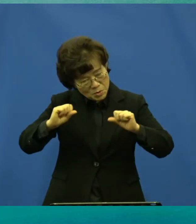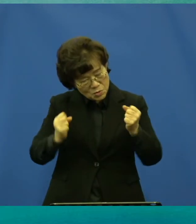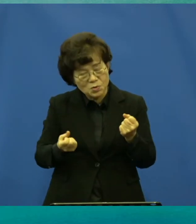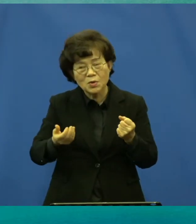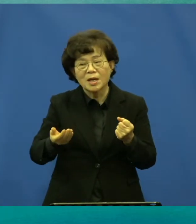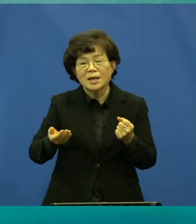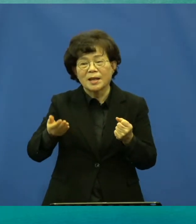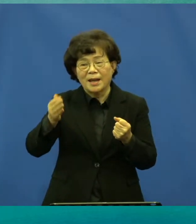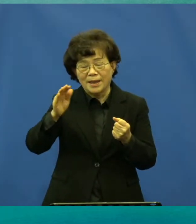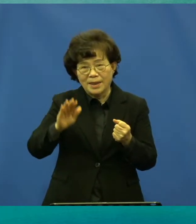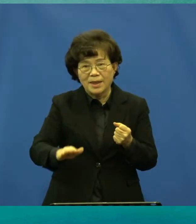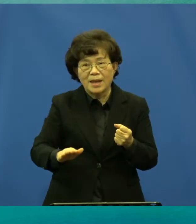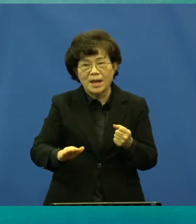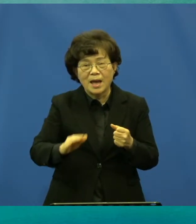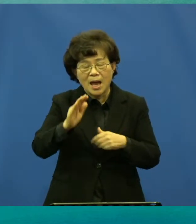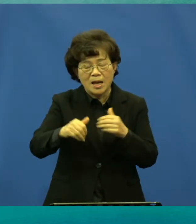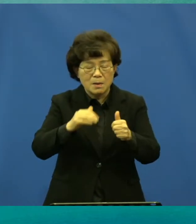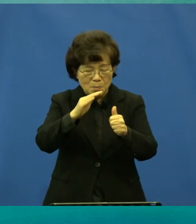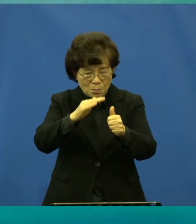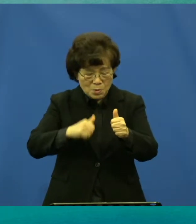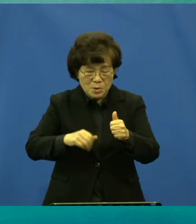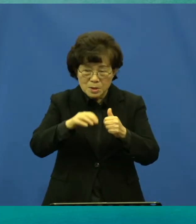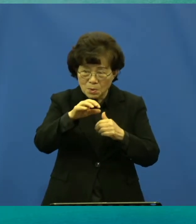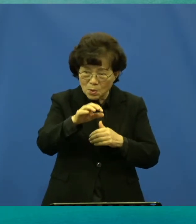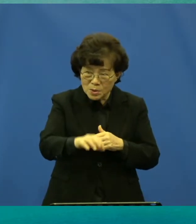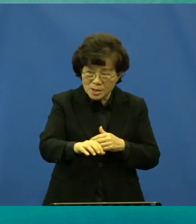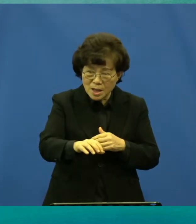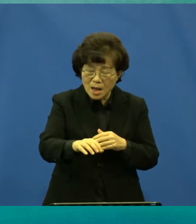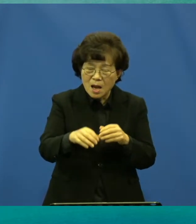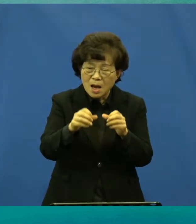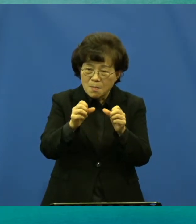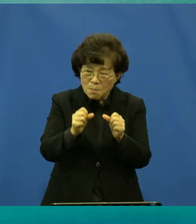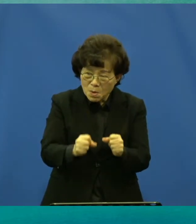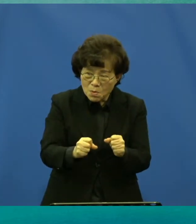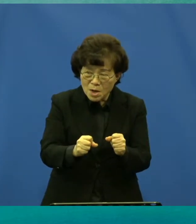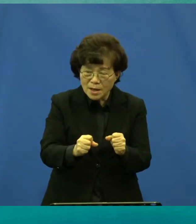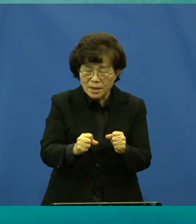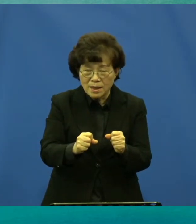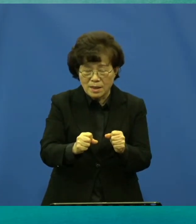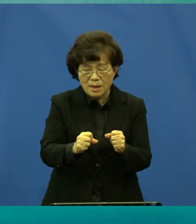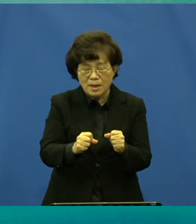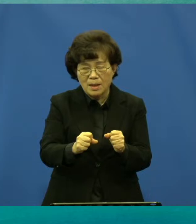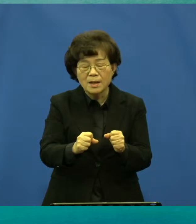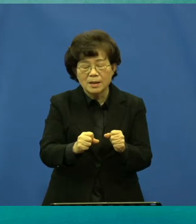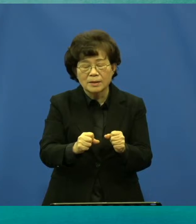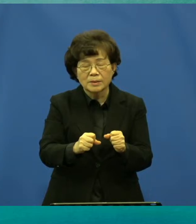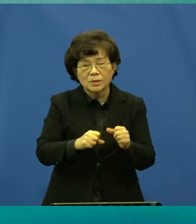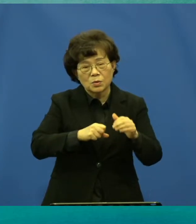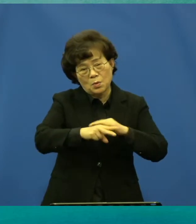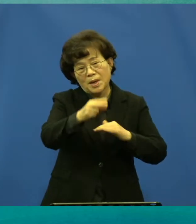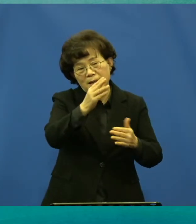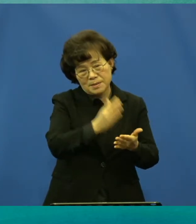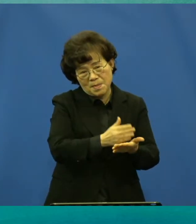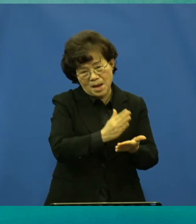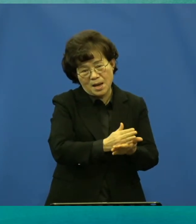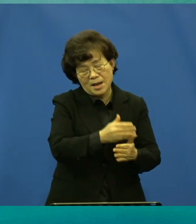힘들어도 그 부르심의 자리에 머물러 있어야 합니다. 도망을 가면 안 돼. 끝까지 가야 합니다.